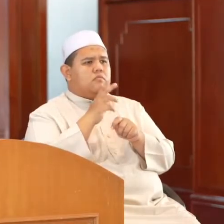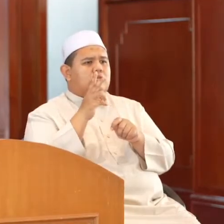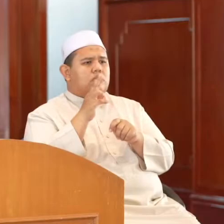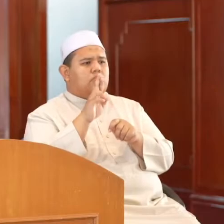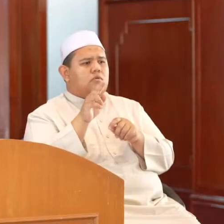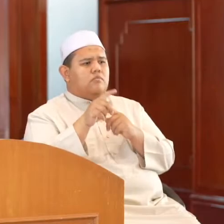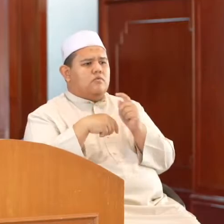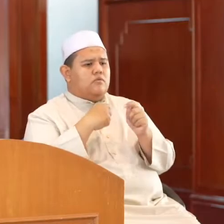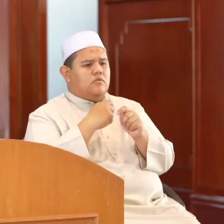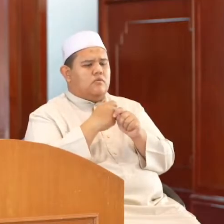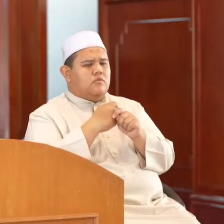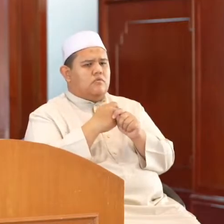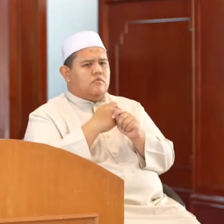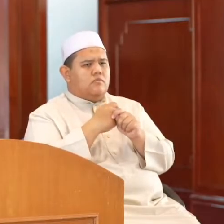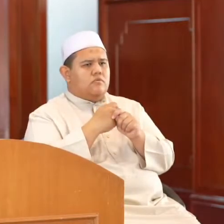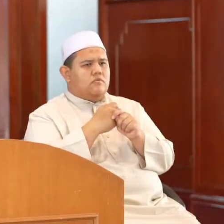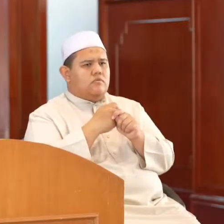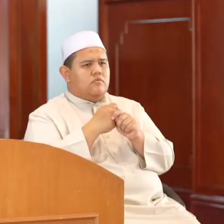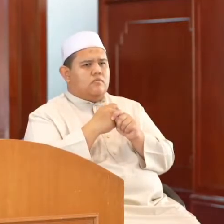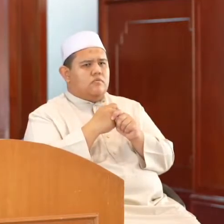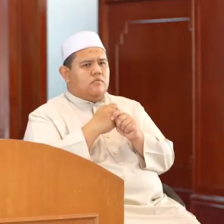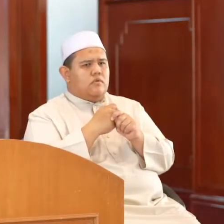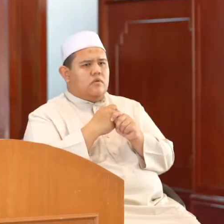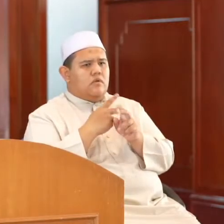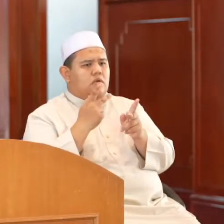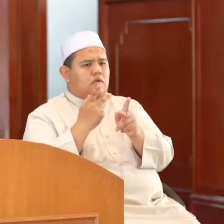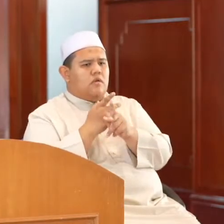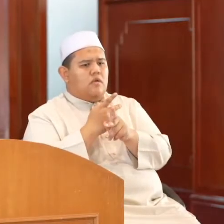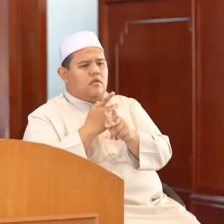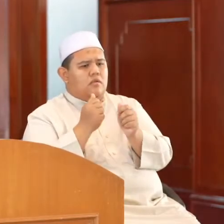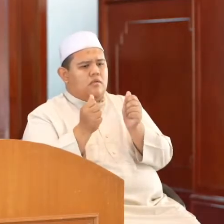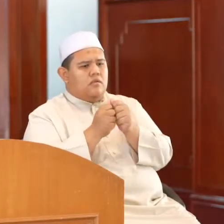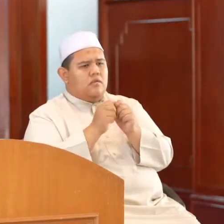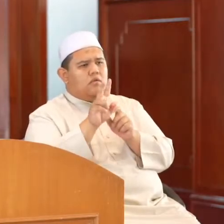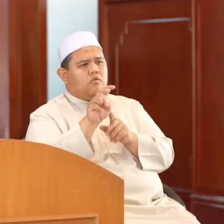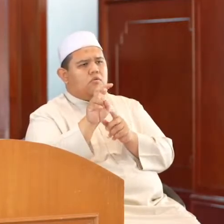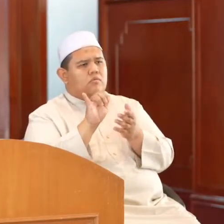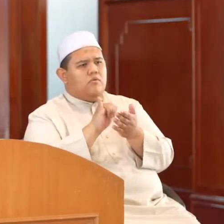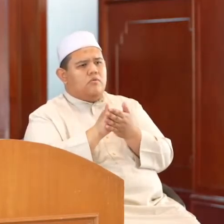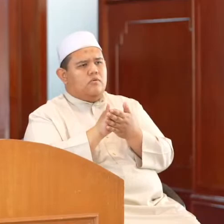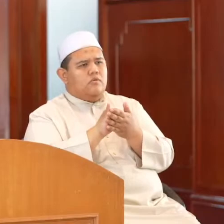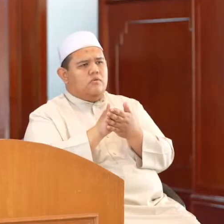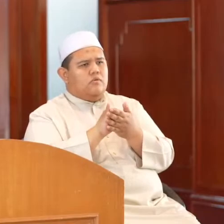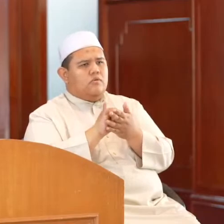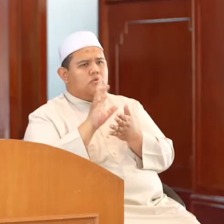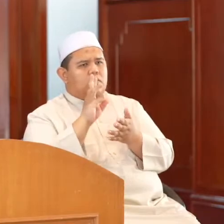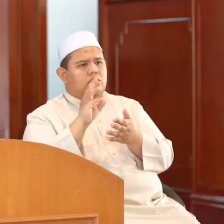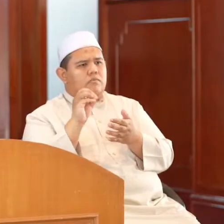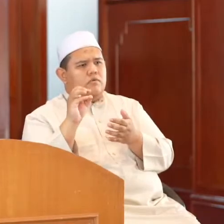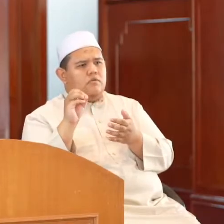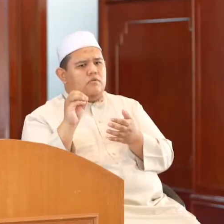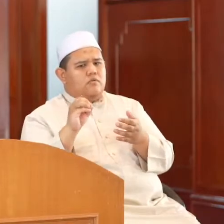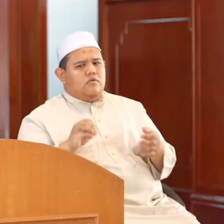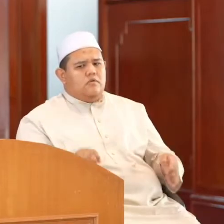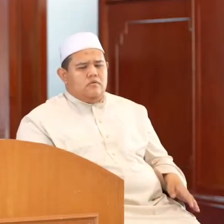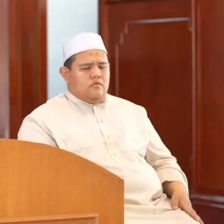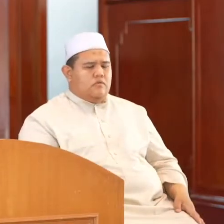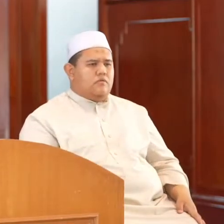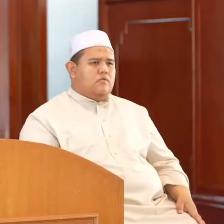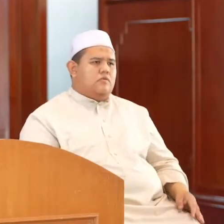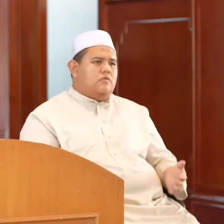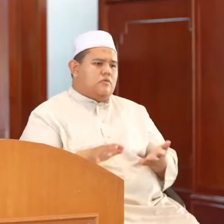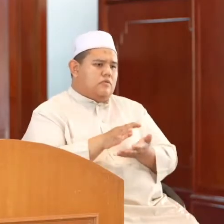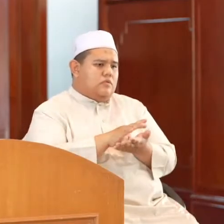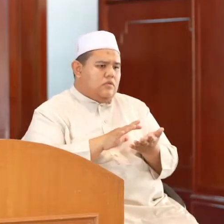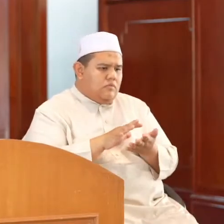30,000 setahun kali dengan 20, 600,000. Capur pula